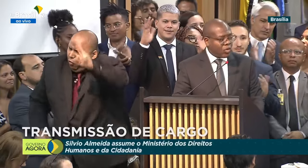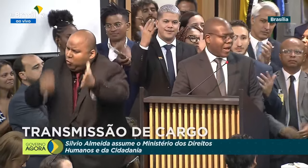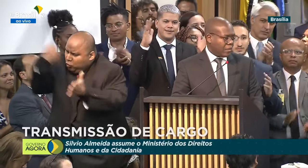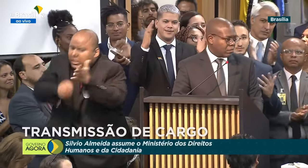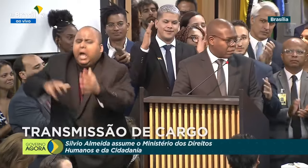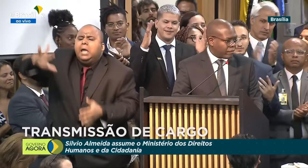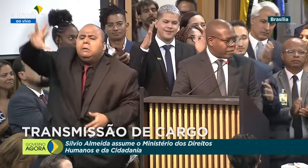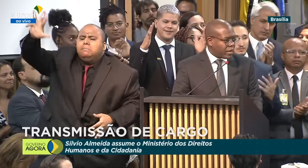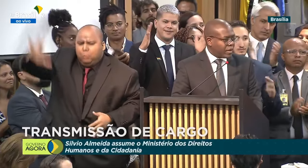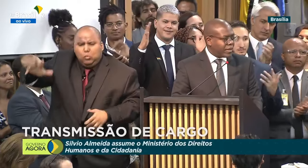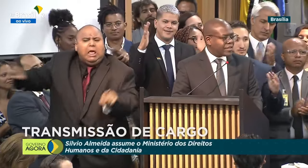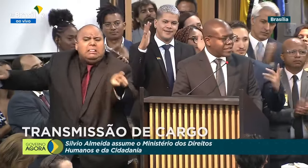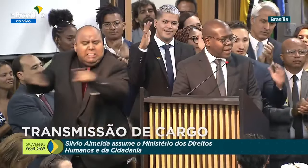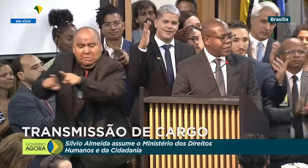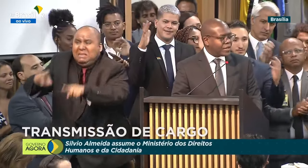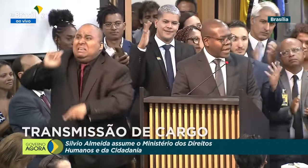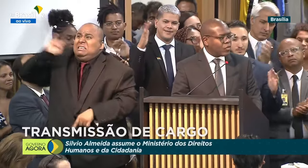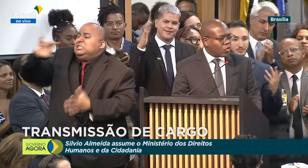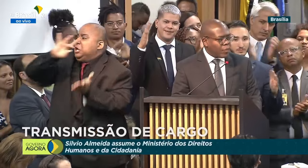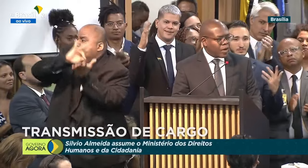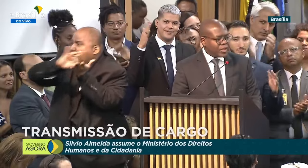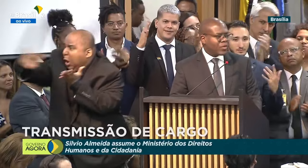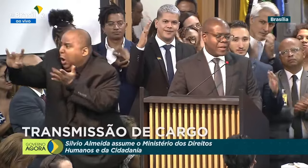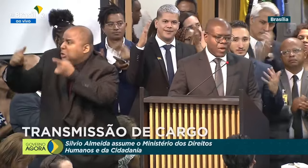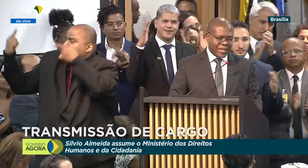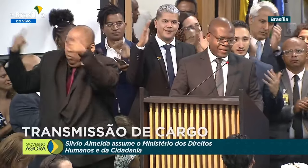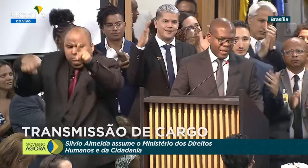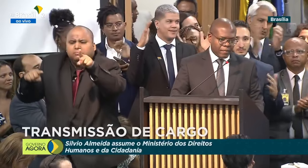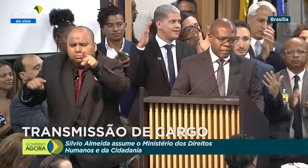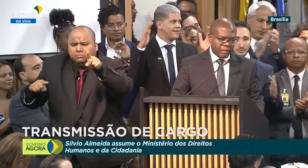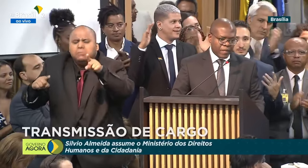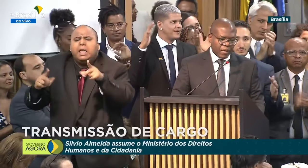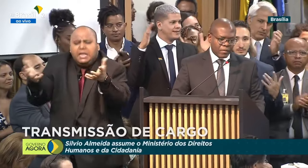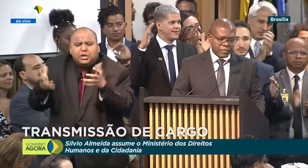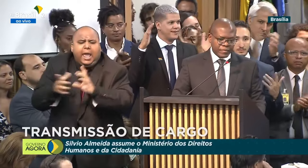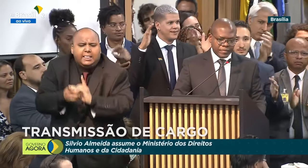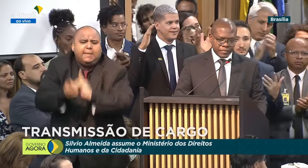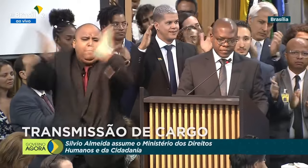presidente Lula que sempre teve um compromisso com a democracia